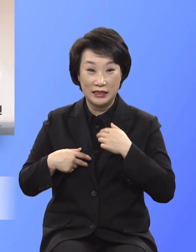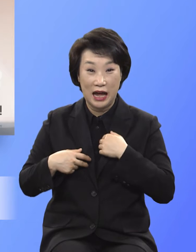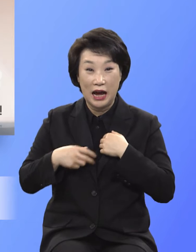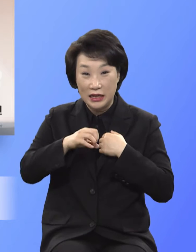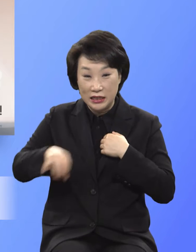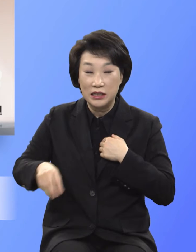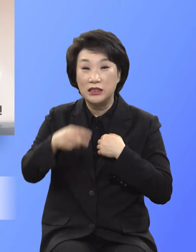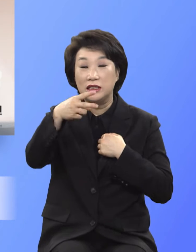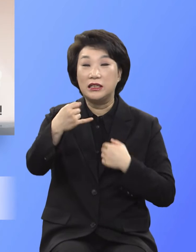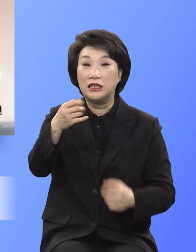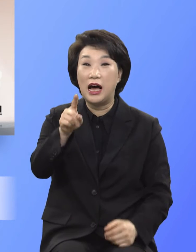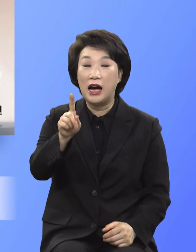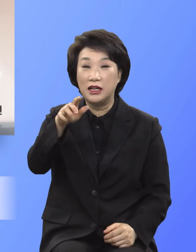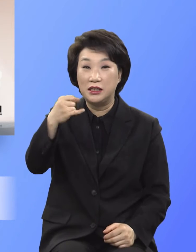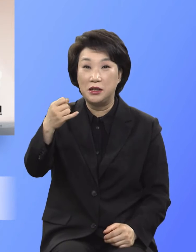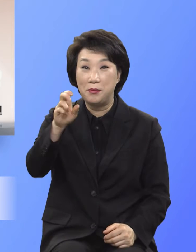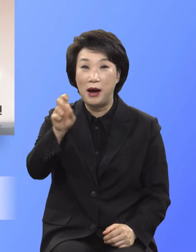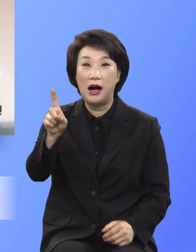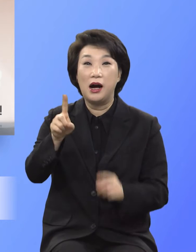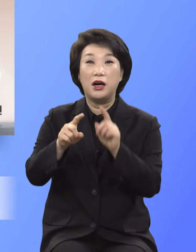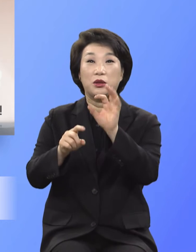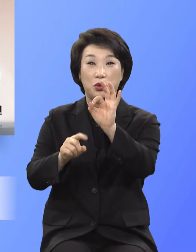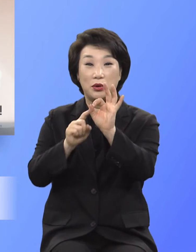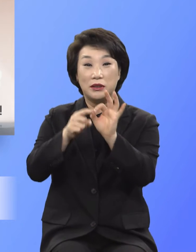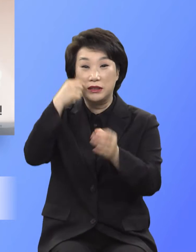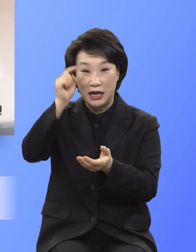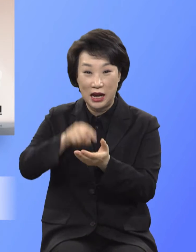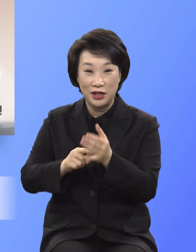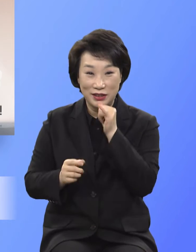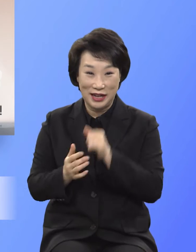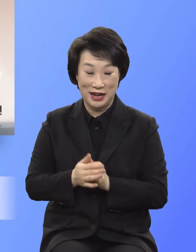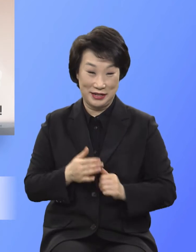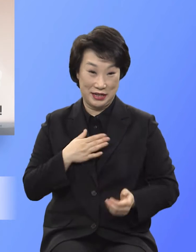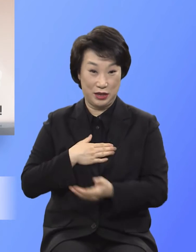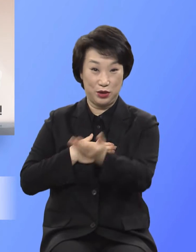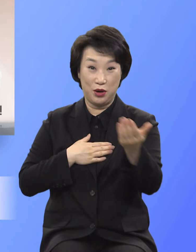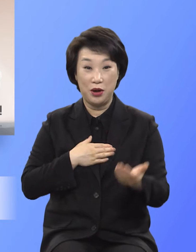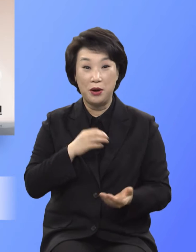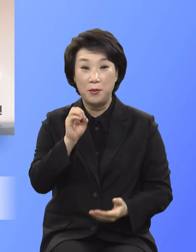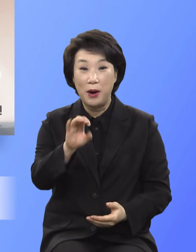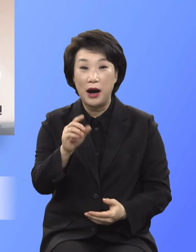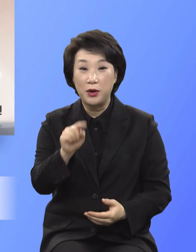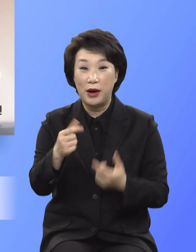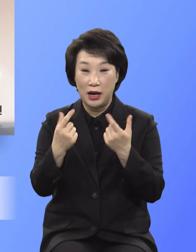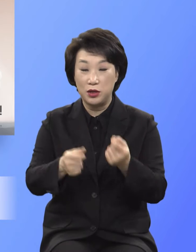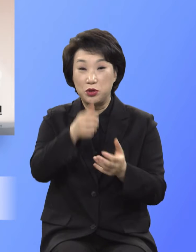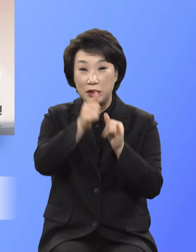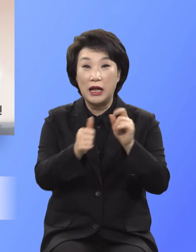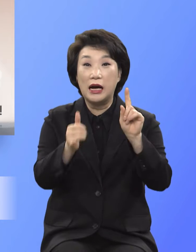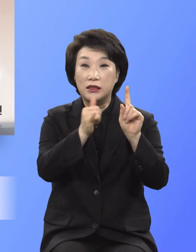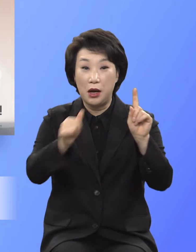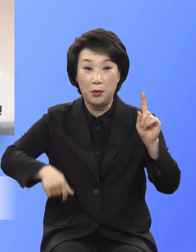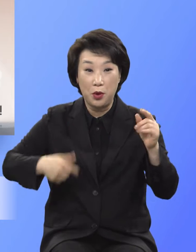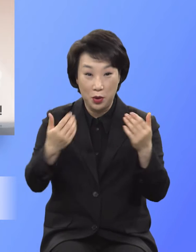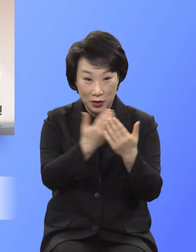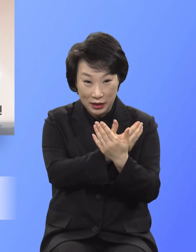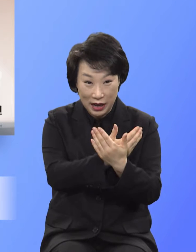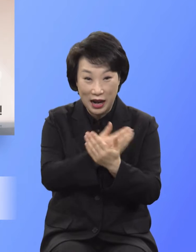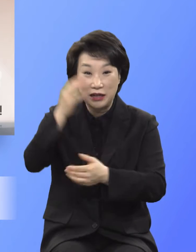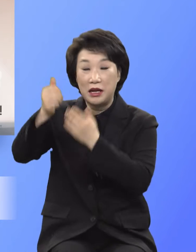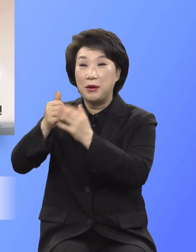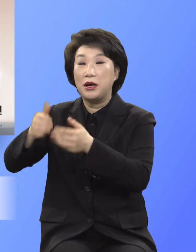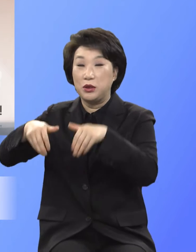즐기자. 잃은 드라크마를 찾아내라 하라. 내가 너희에게 이르니 이와 같이 죄를 하나가